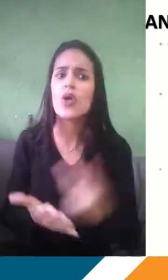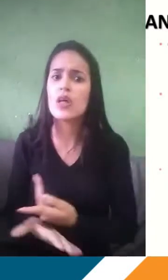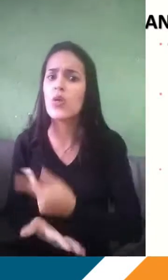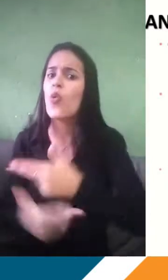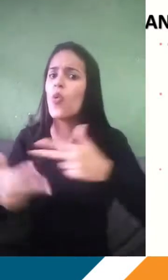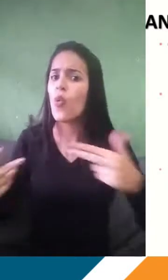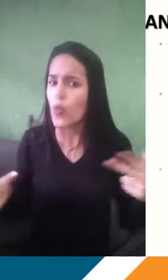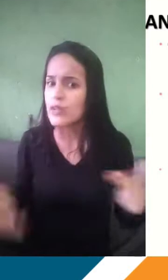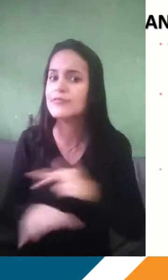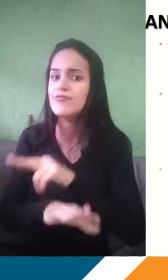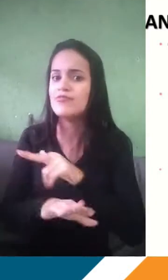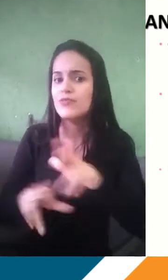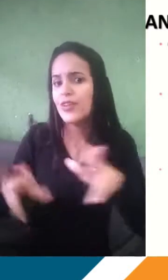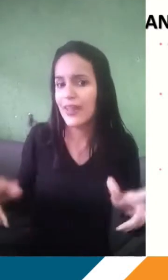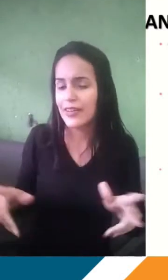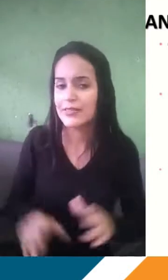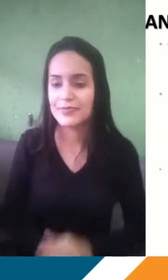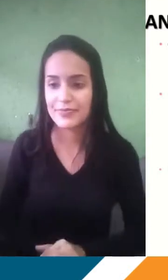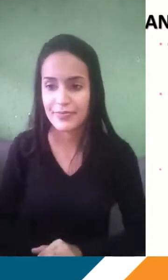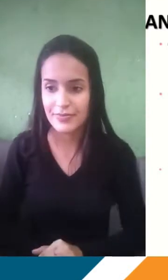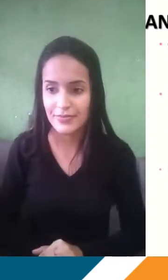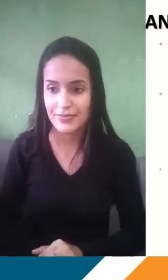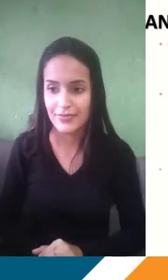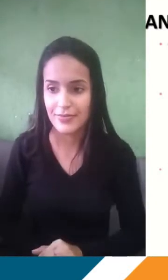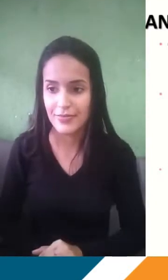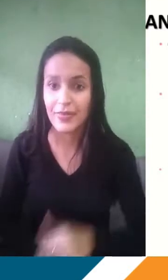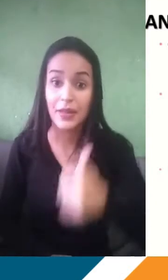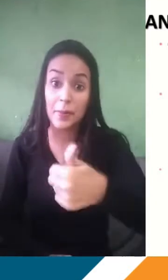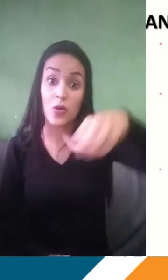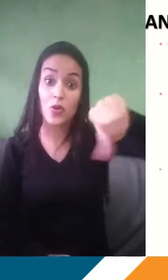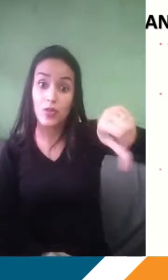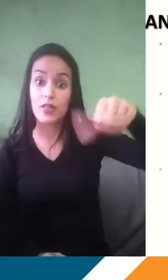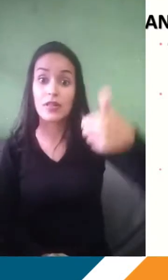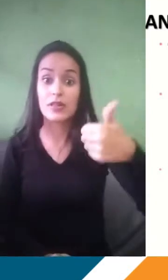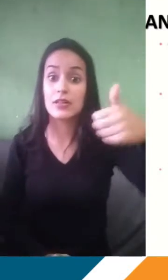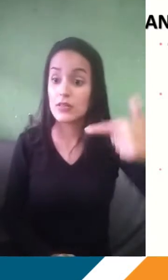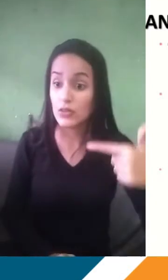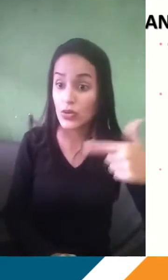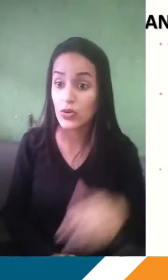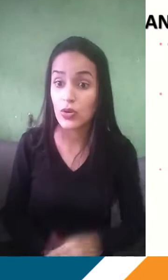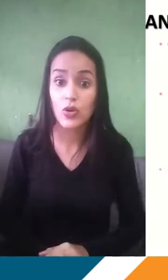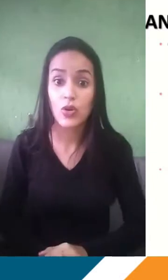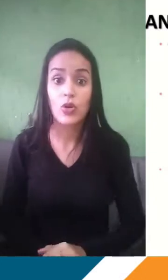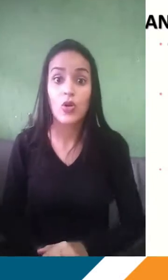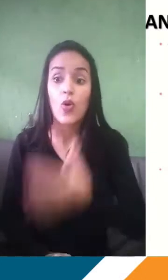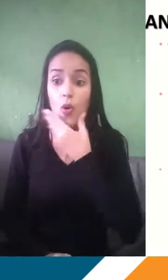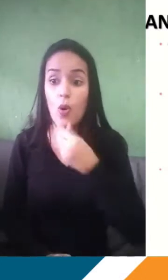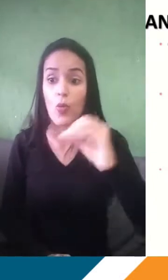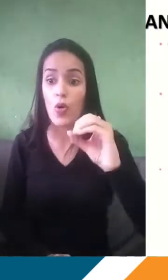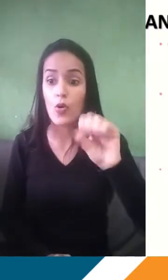de Andrade retorna da Europa. Ele conheceu em Paris o futurismo e trouxe para o Brasil essa inspiração.